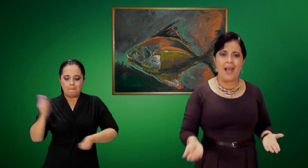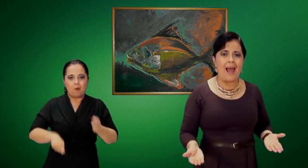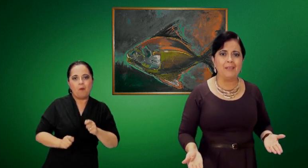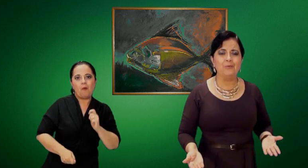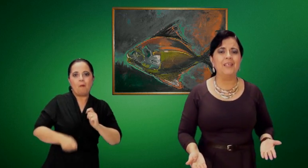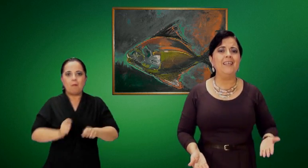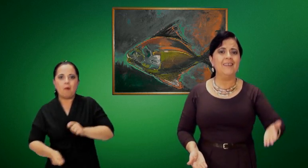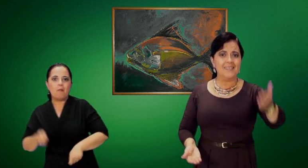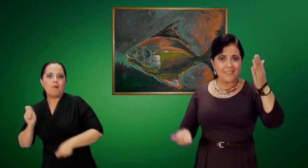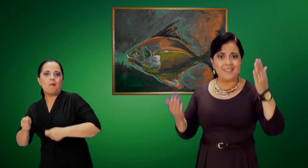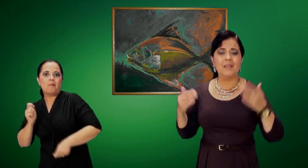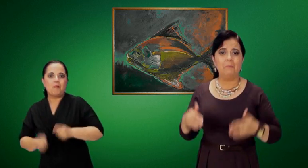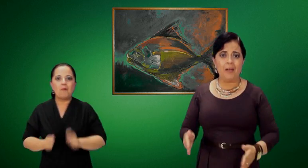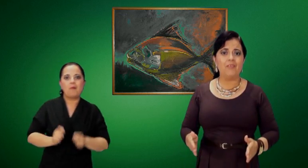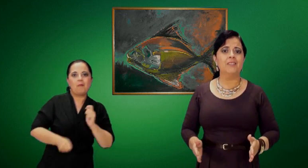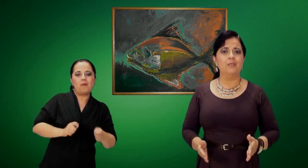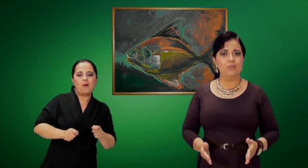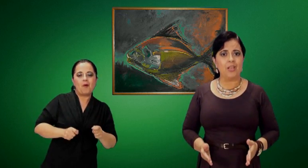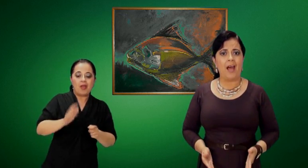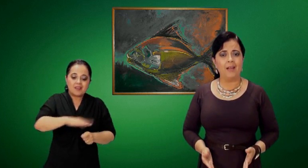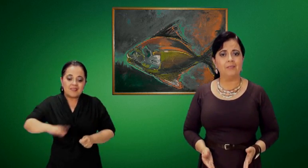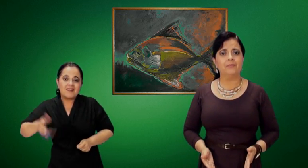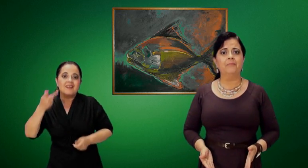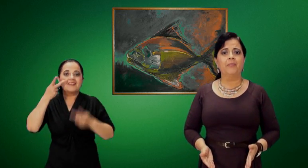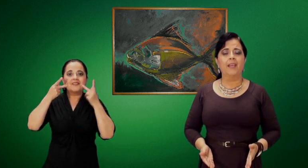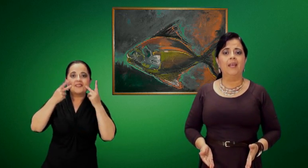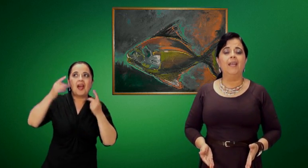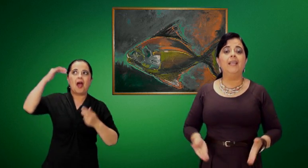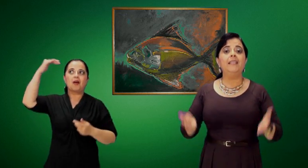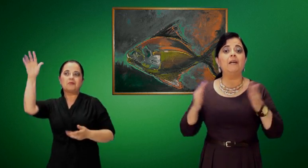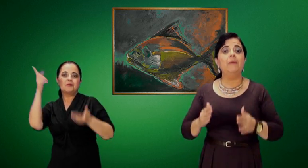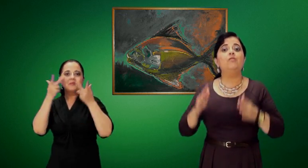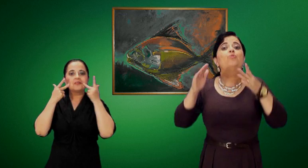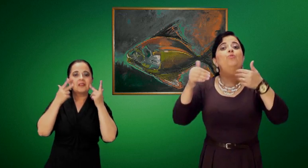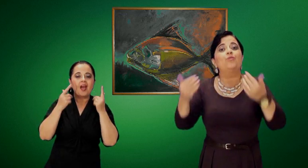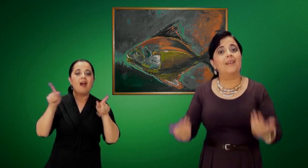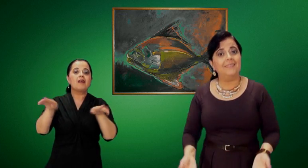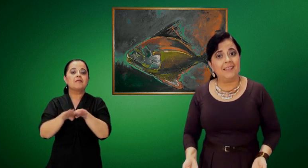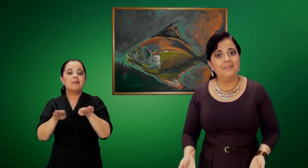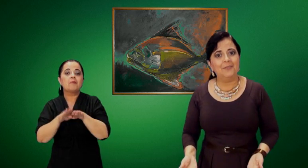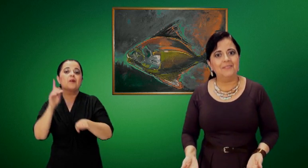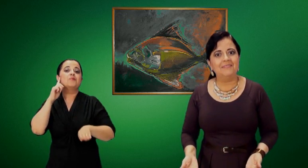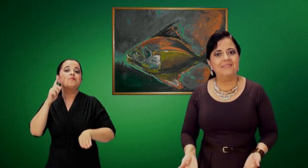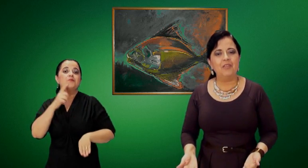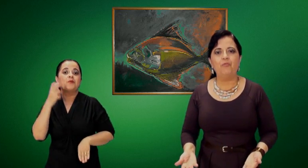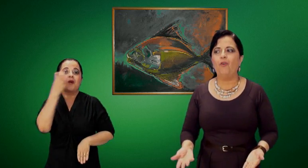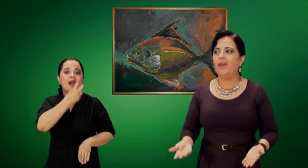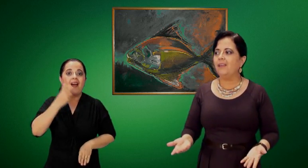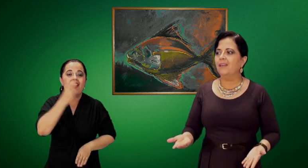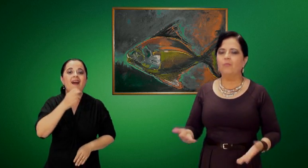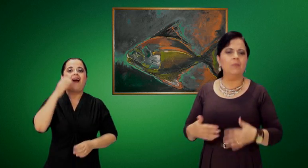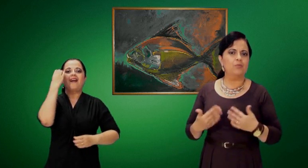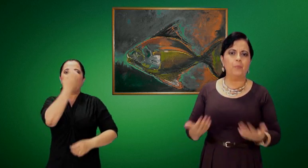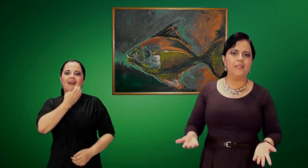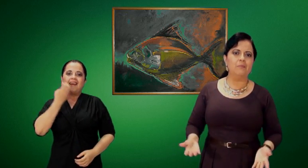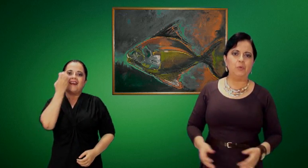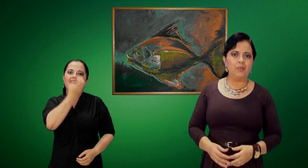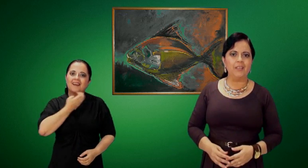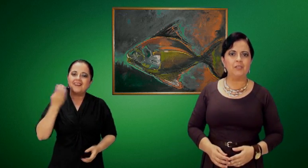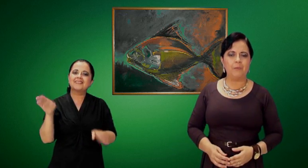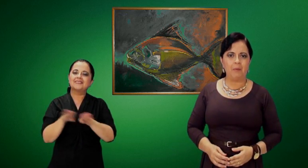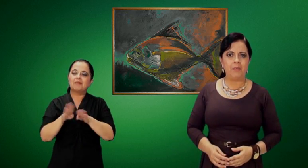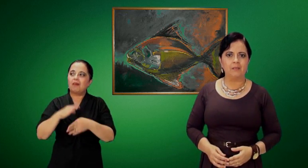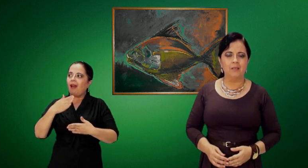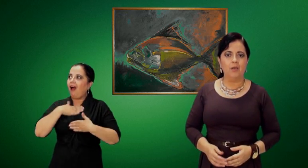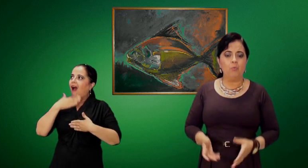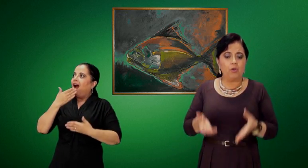fazendo teatro, crianças também fazendo teatro, e também surdos cantando, que foi uma surpresa muito